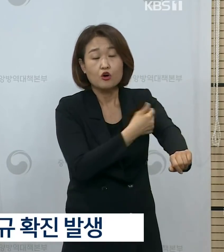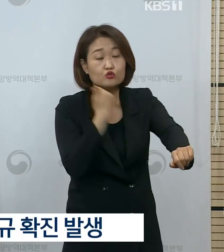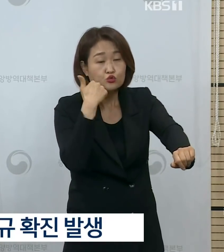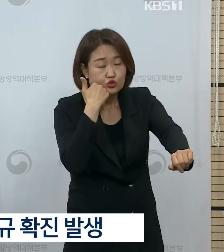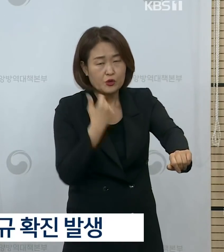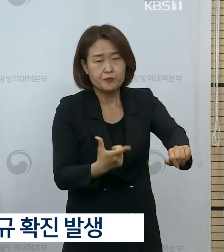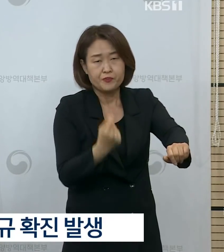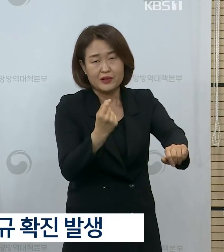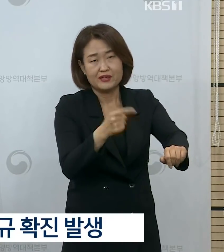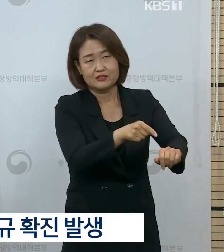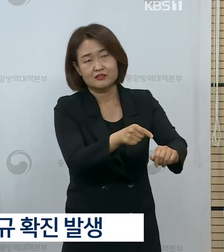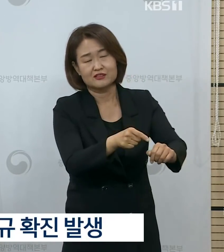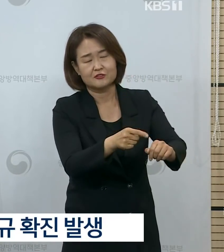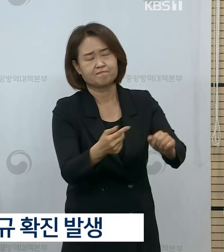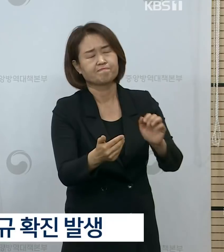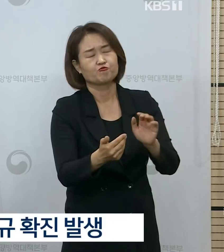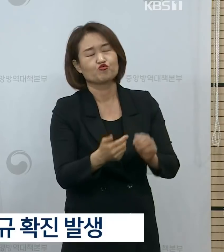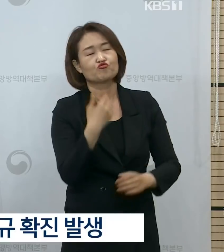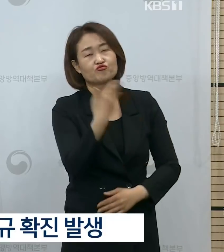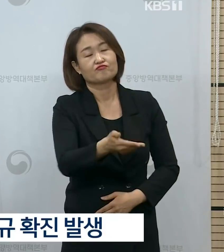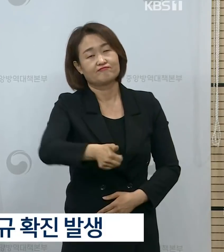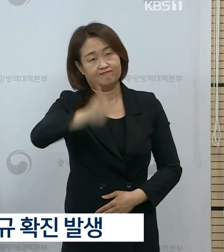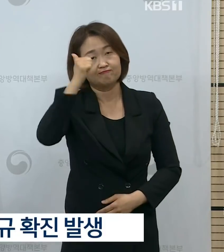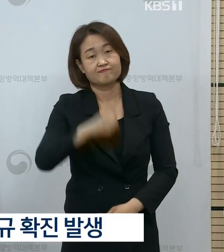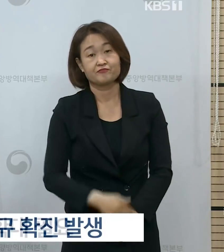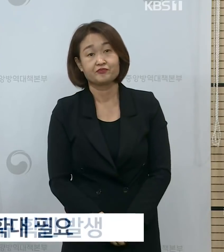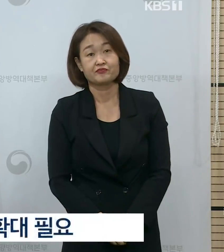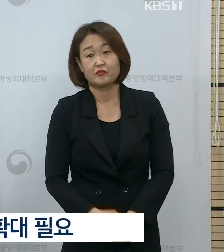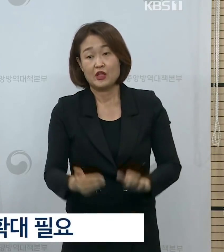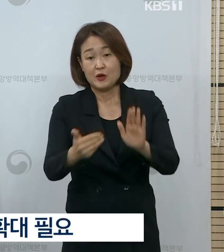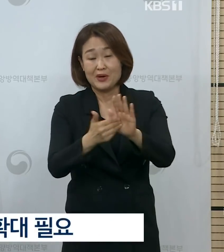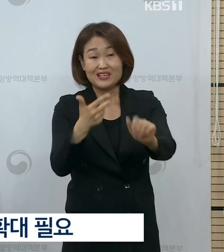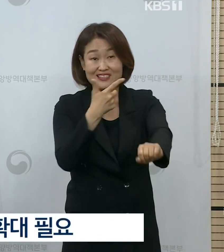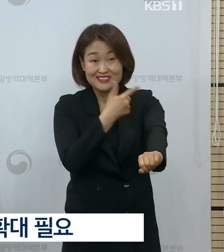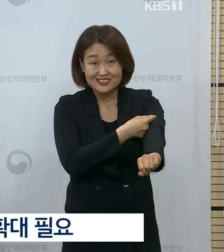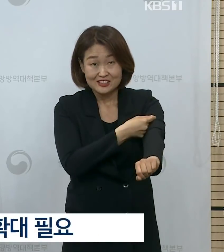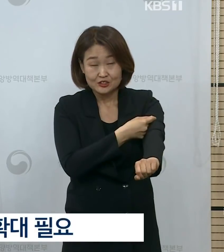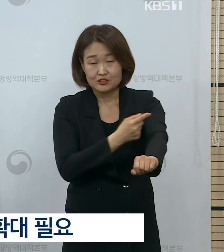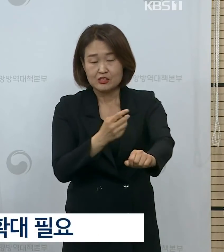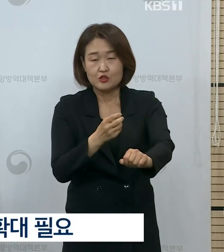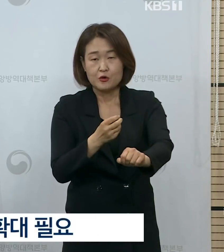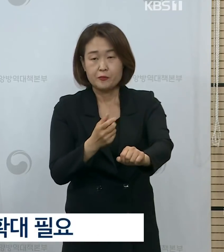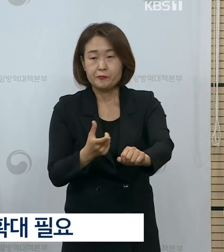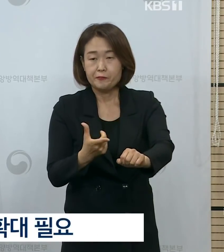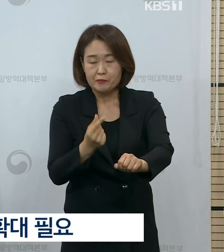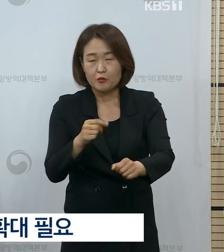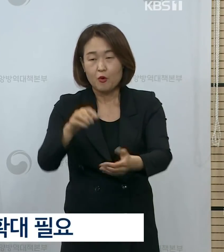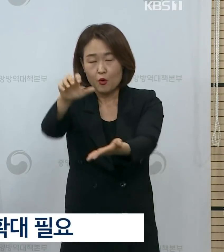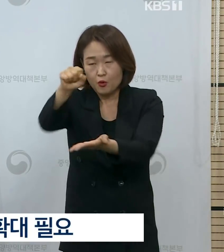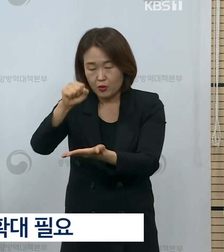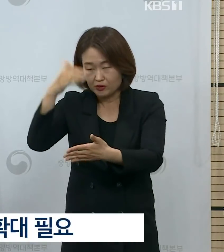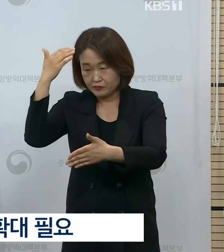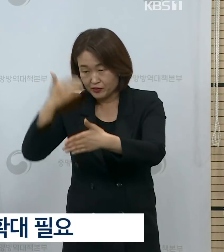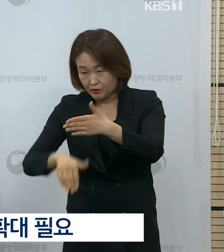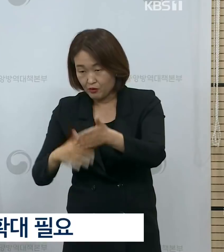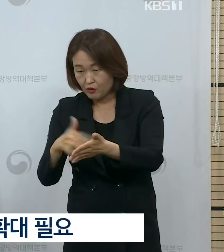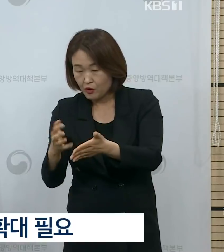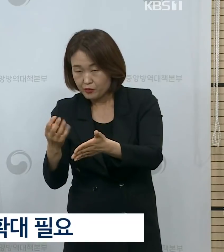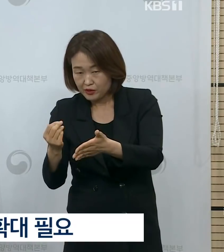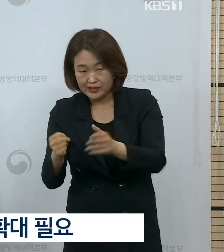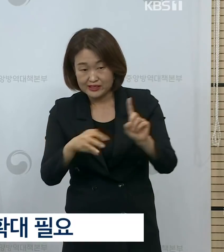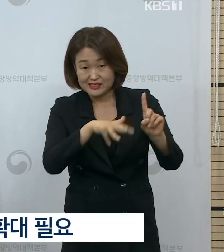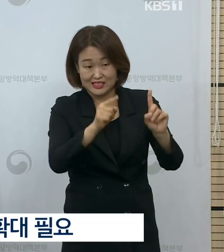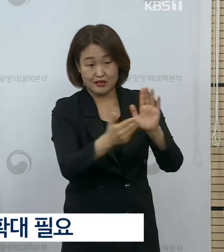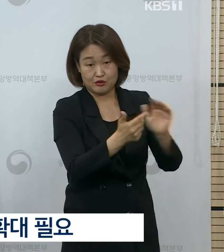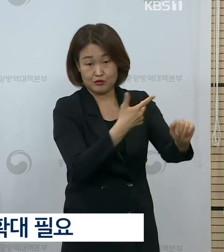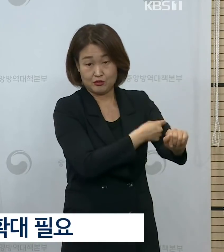접종자를 최대한 확대하도록 하겠습니다. 백신 도입 시기를 고려한 철저한 재고 관리로 1차 접종 대상자를